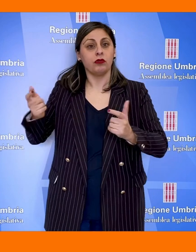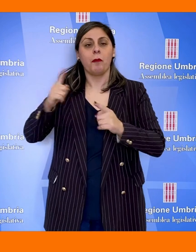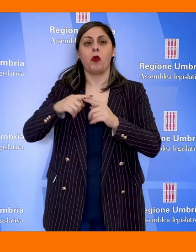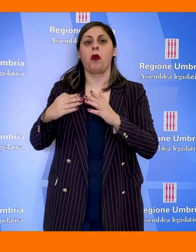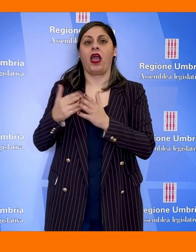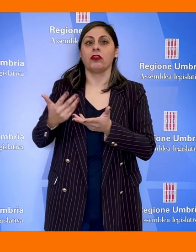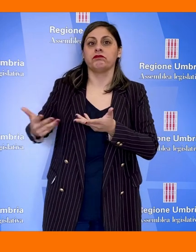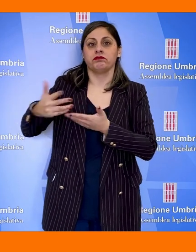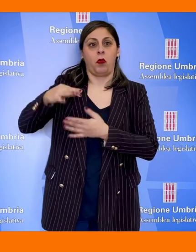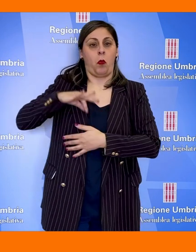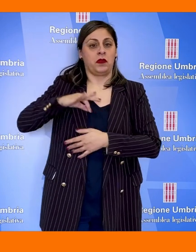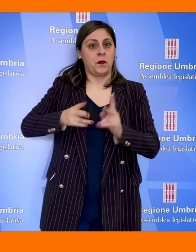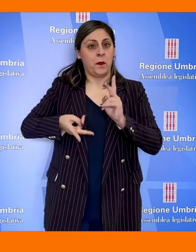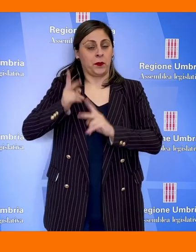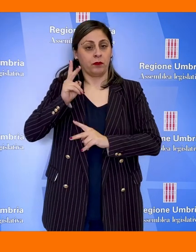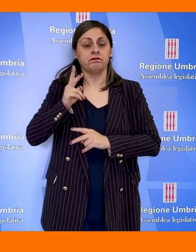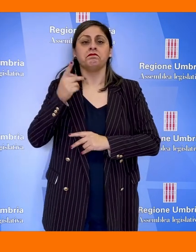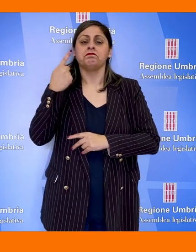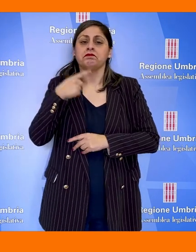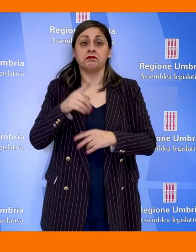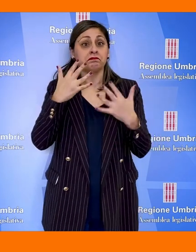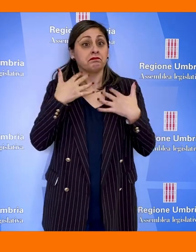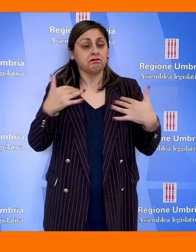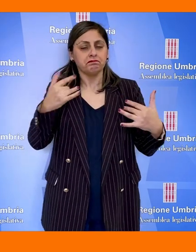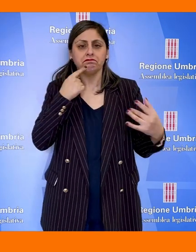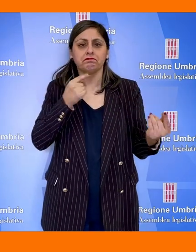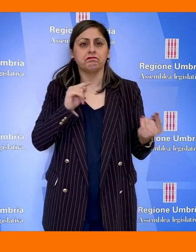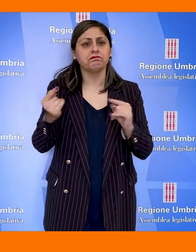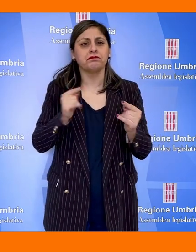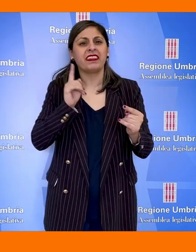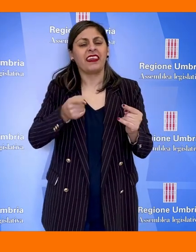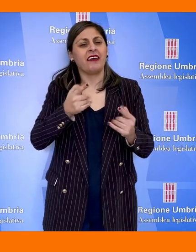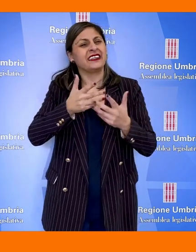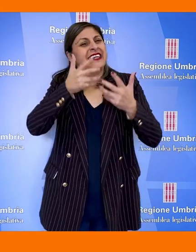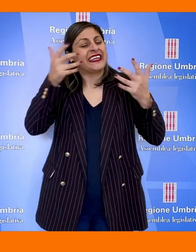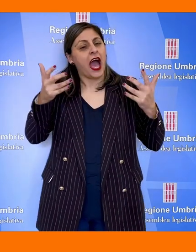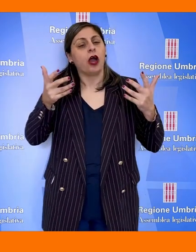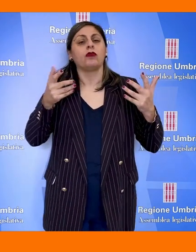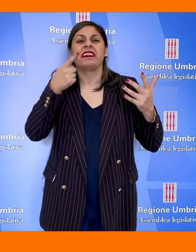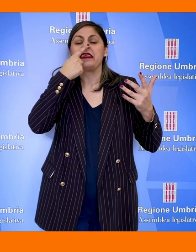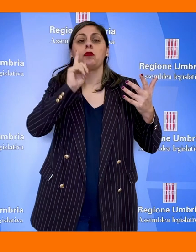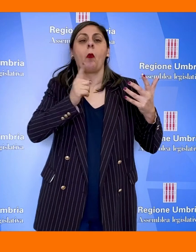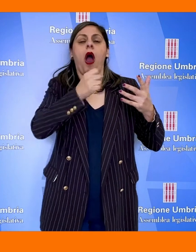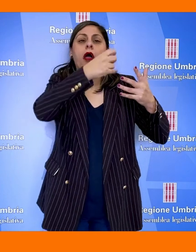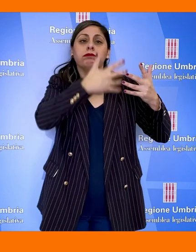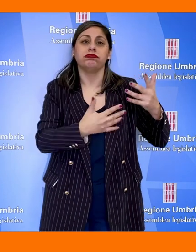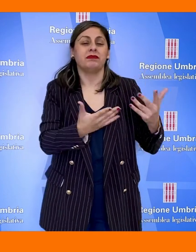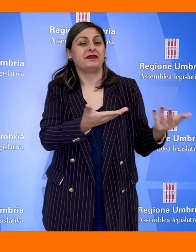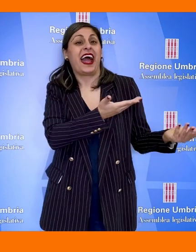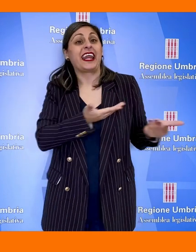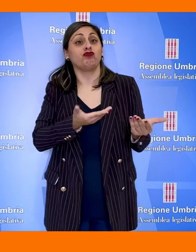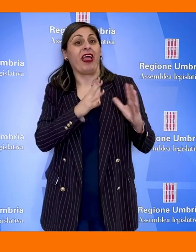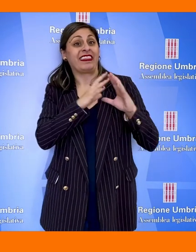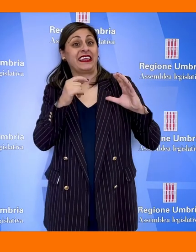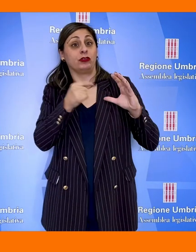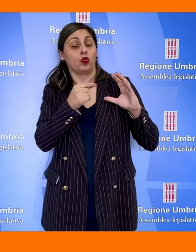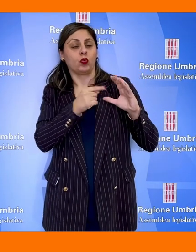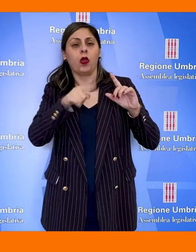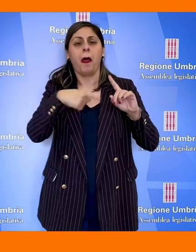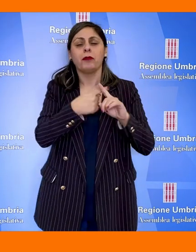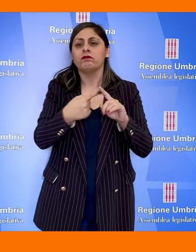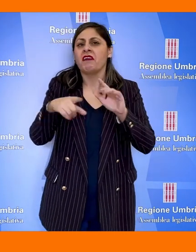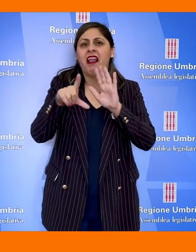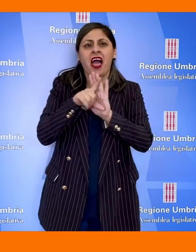redditività. Nel corso della seduta è stata messa in evidenza la necessità di una definizione più ampia delle nuove tipologie ricettive e un loro